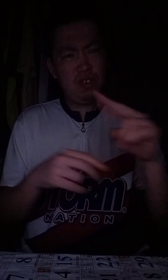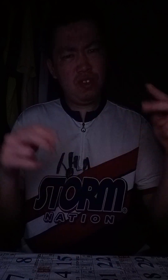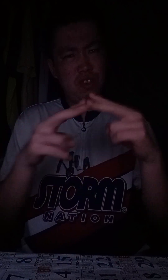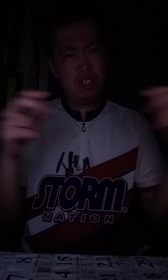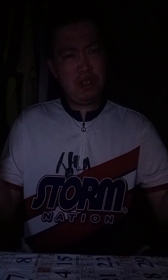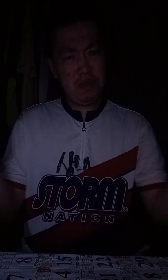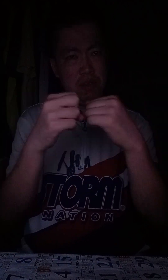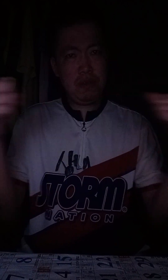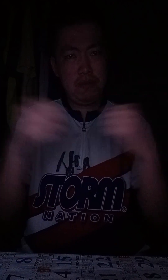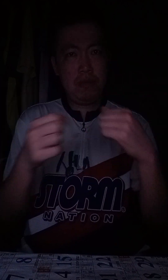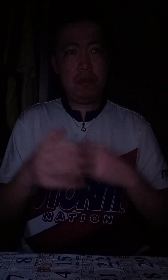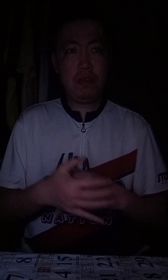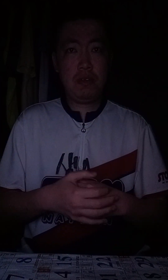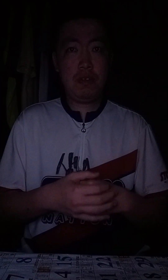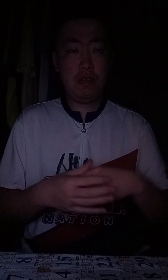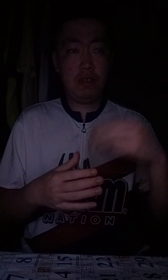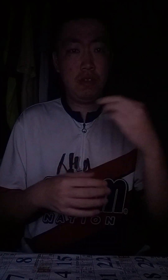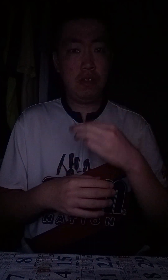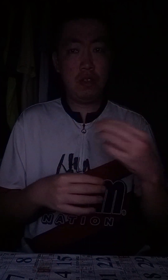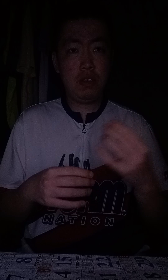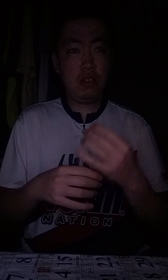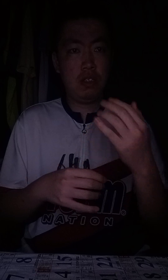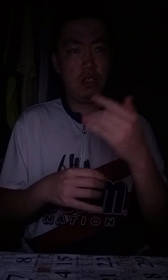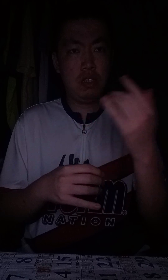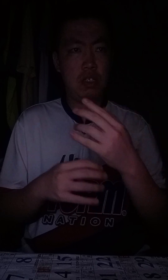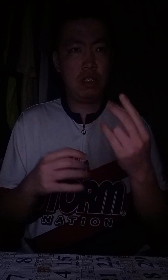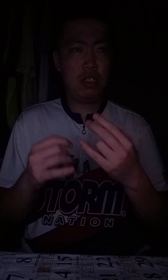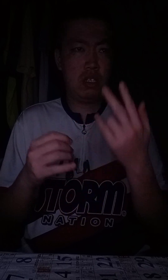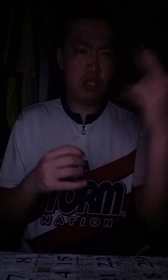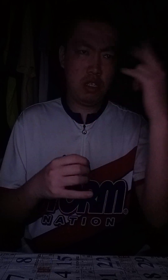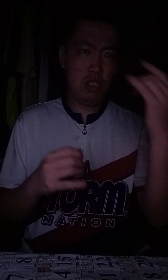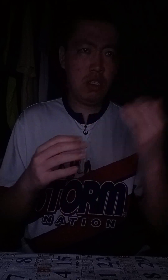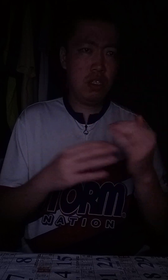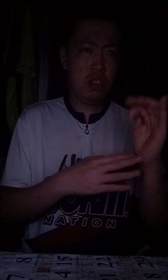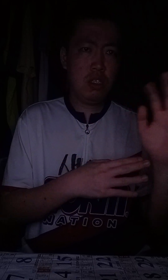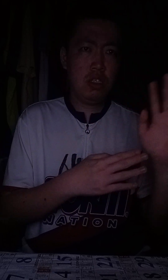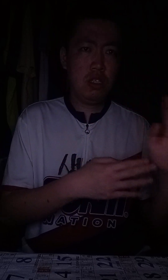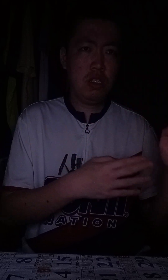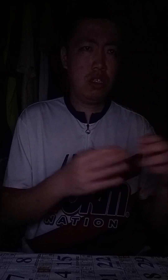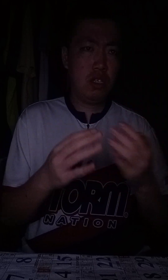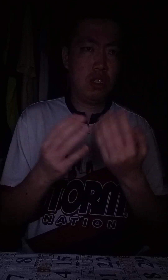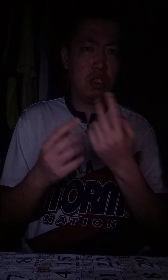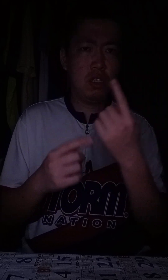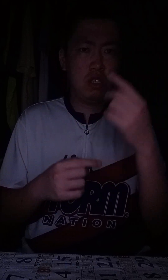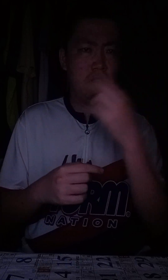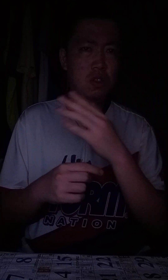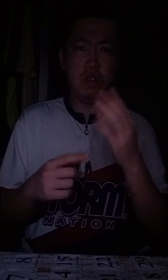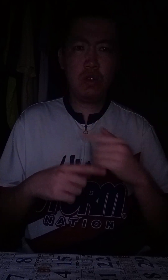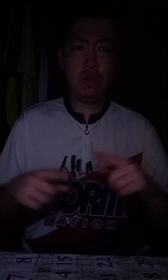잇따라 추돌했습니다. 이 사고로 승객 3명이 다쳐 병원에 옮겨졌는데 생명은 지장이 없는 걸로